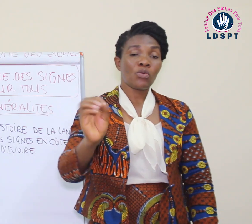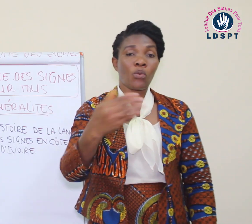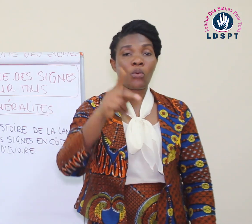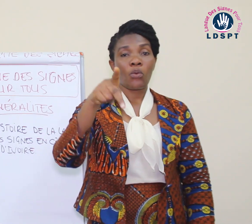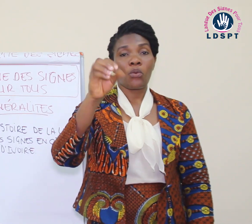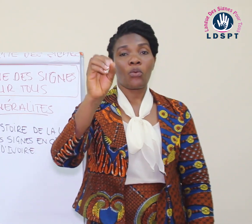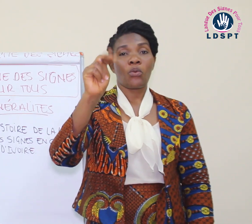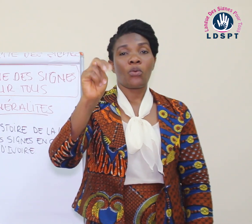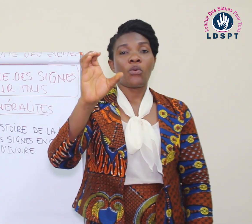l'heure.